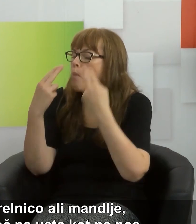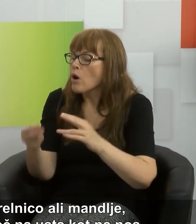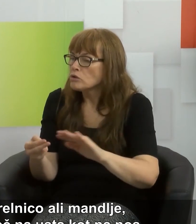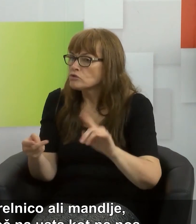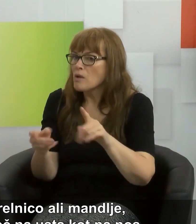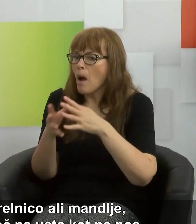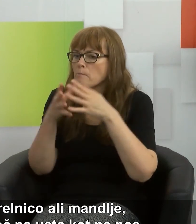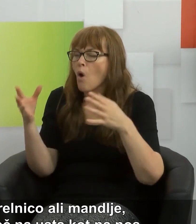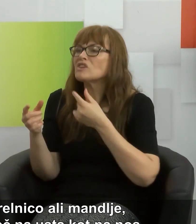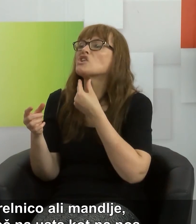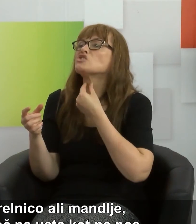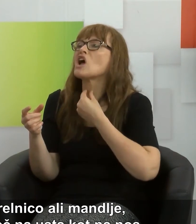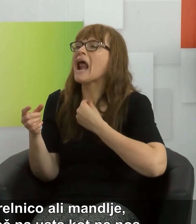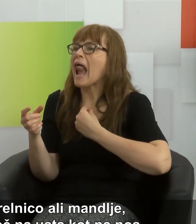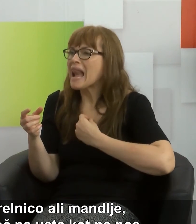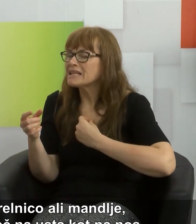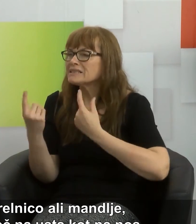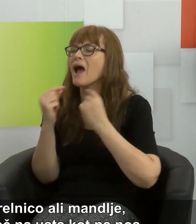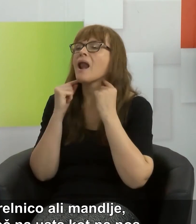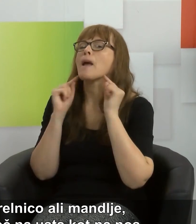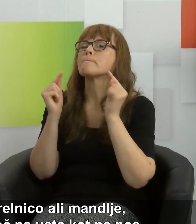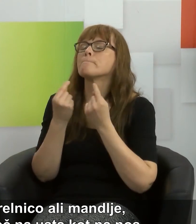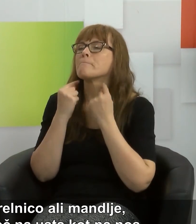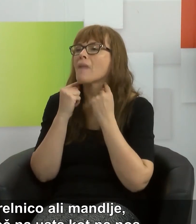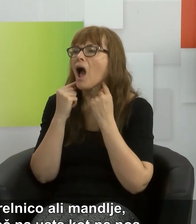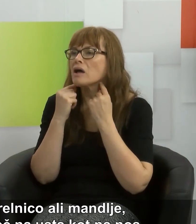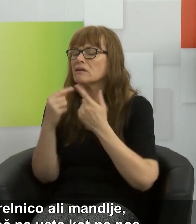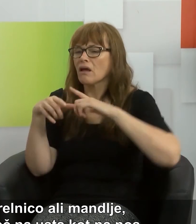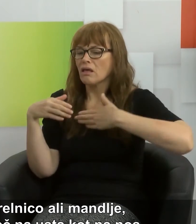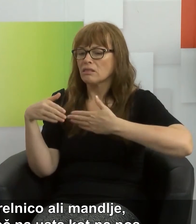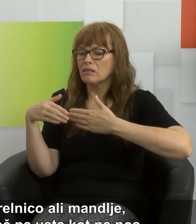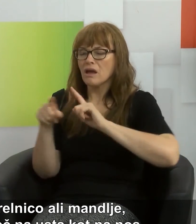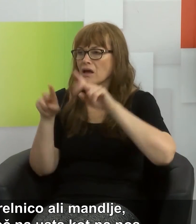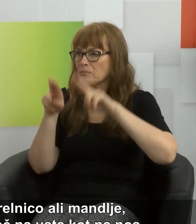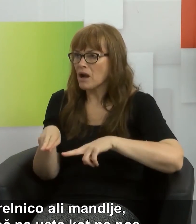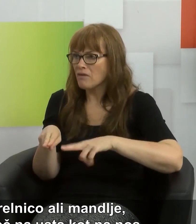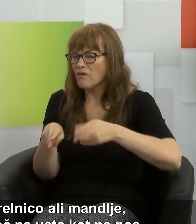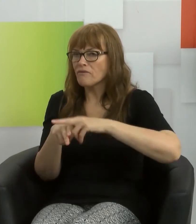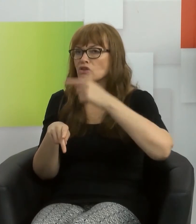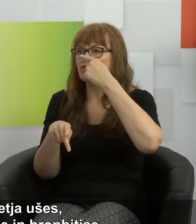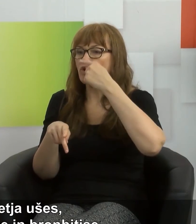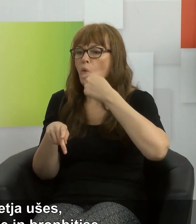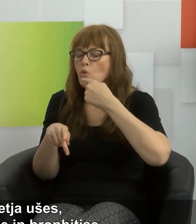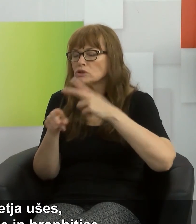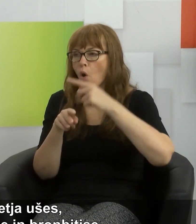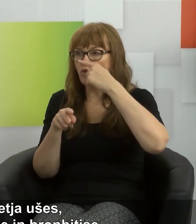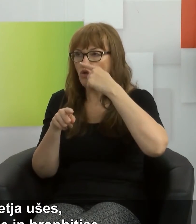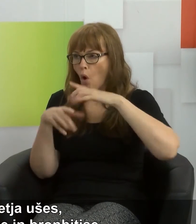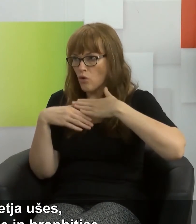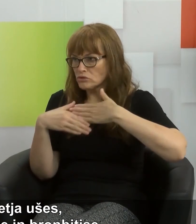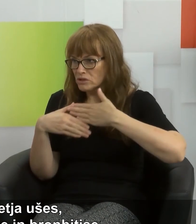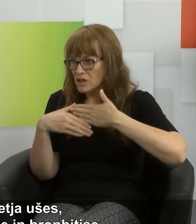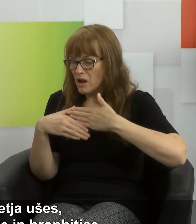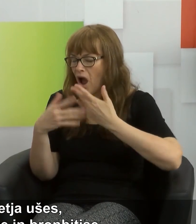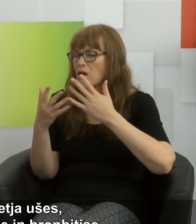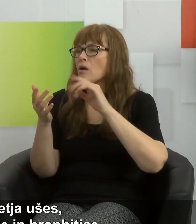imajo povečano žrelnico ali mandeljne, ko dihajo nepravilno več na usta kot na nos, pogosta